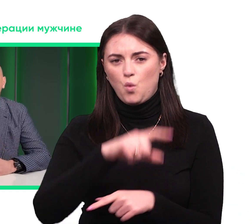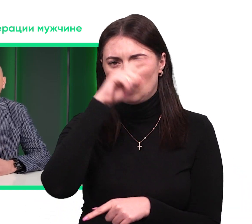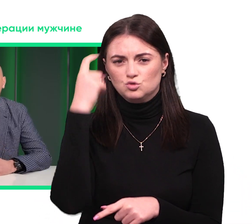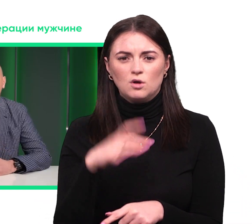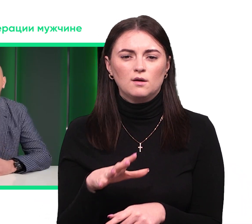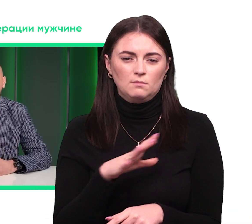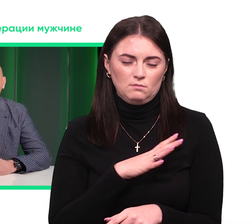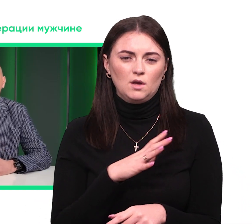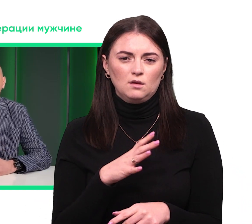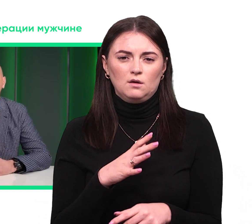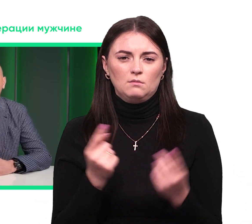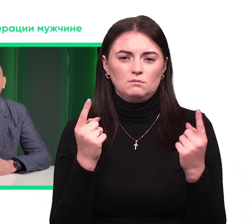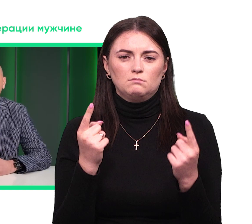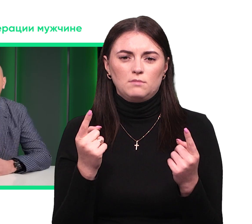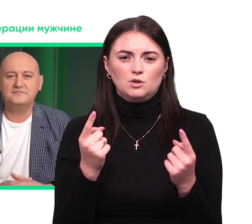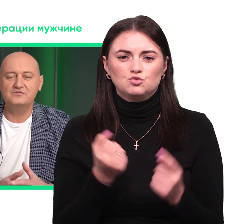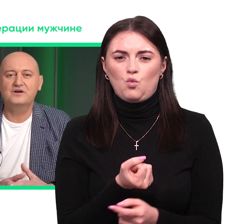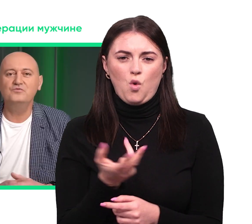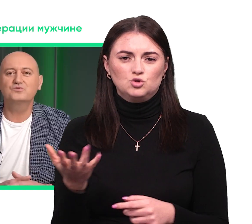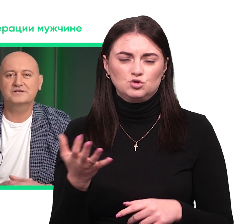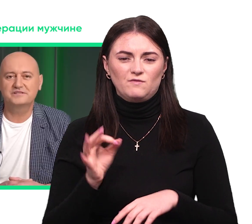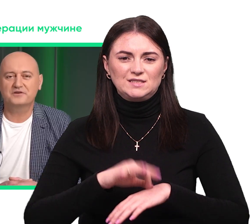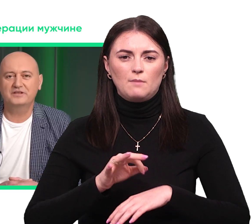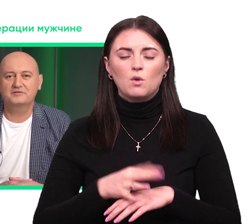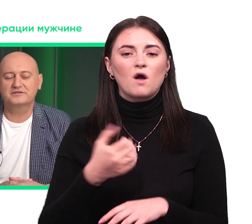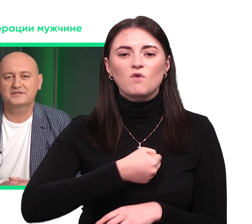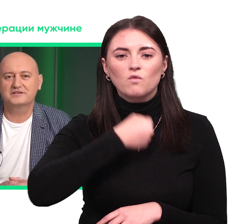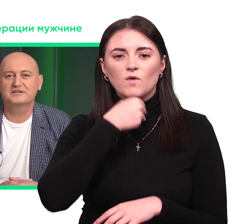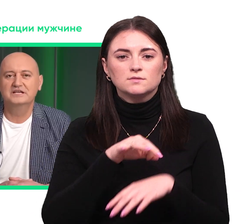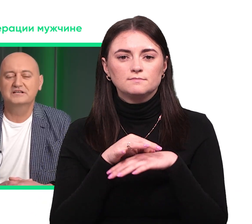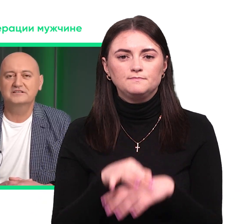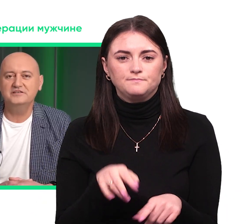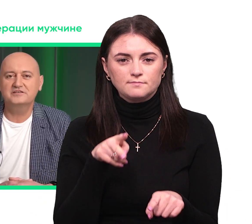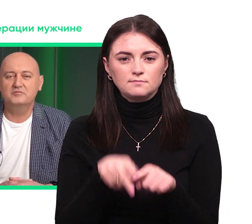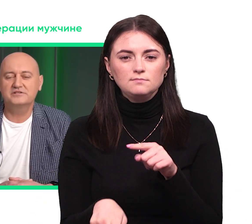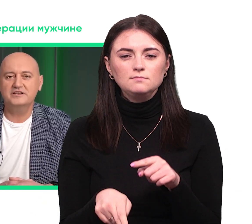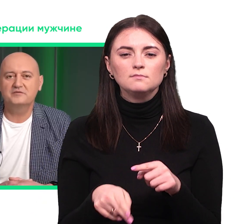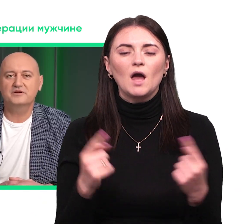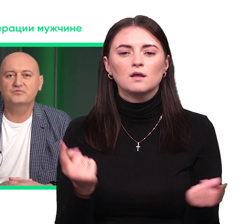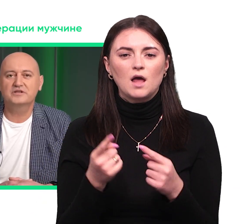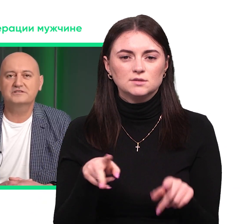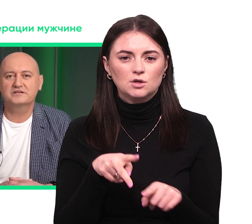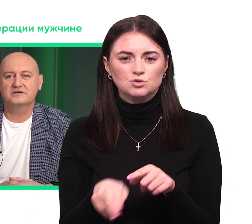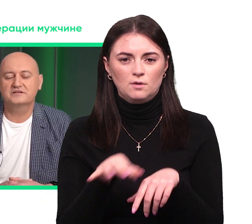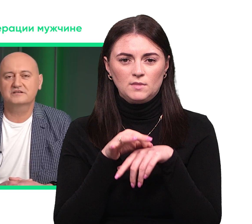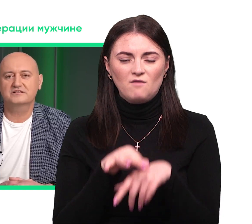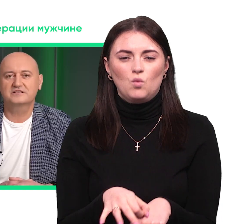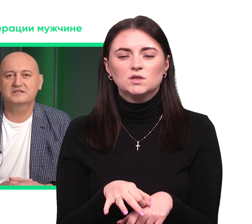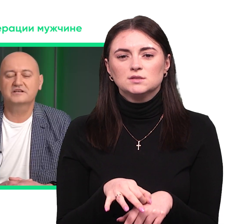были подвержены достаточно большому количеству заболеваний. В каком возрасте проводить обрезание? Классические обрезания